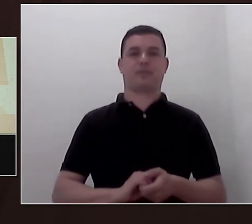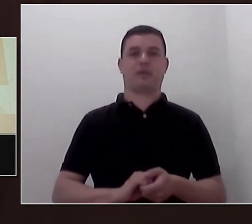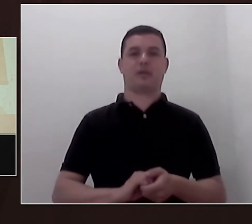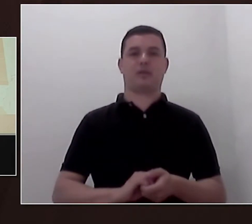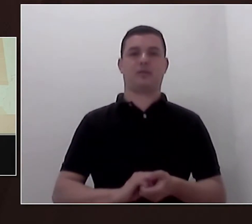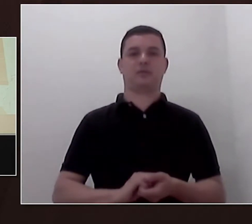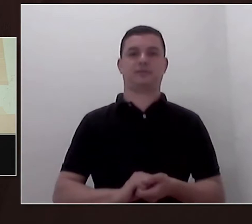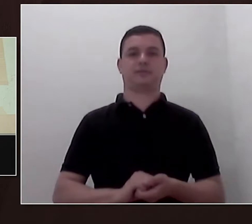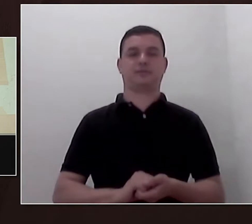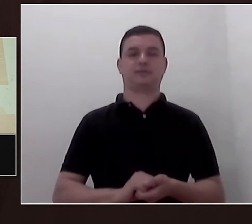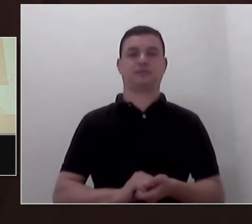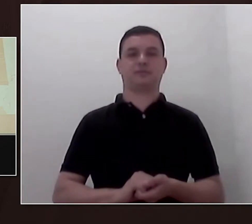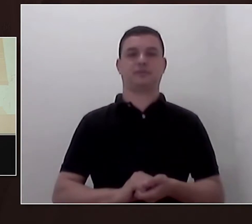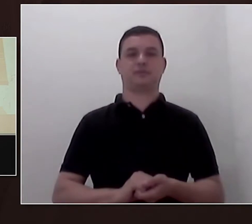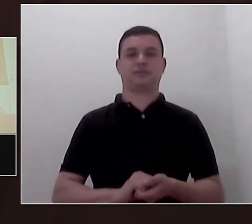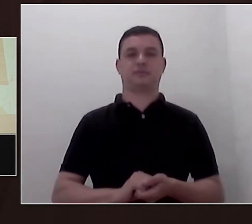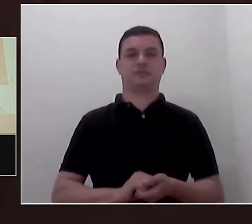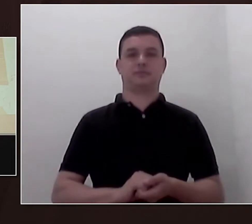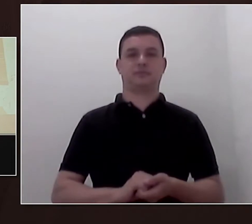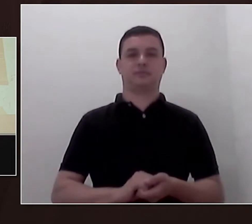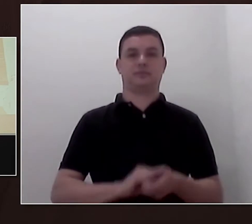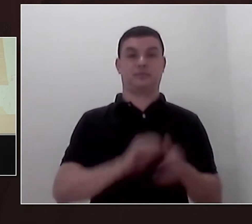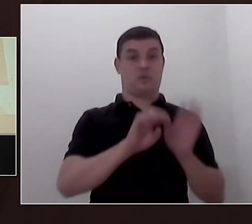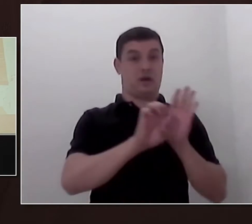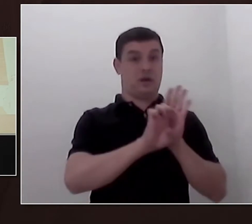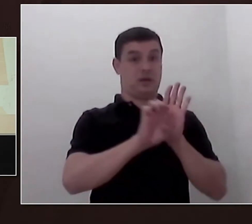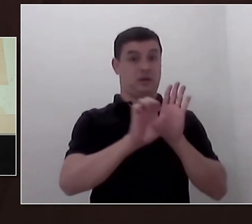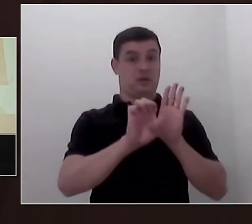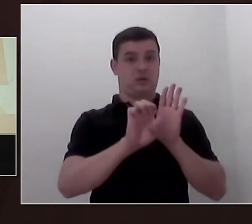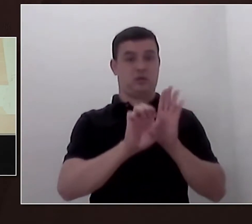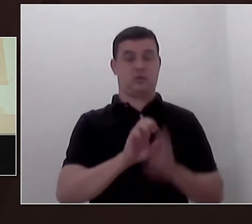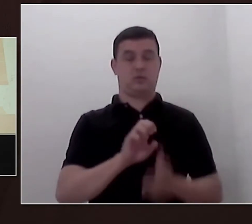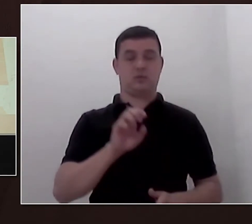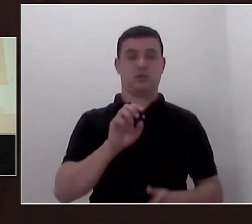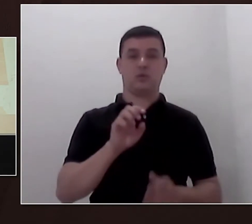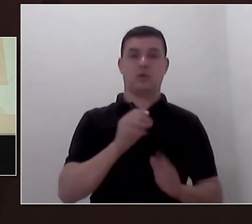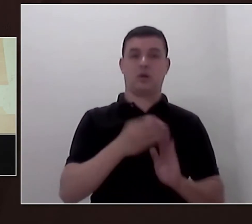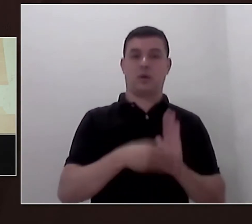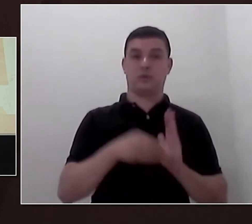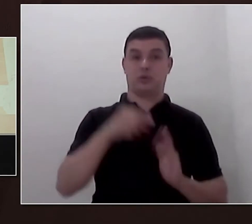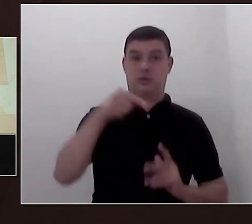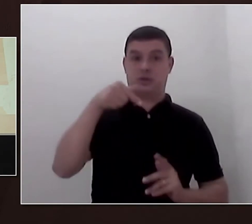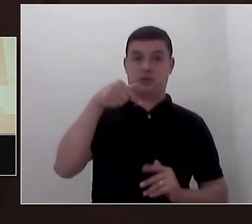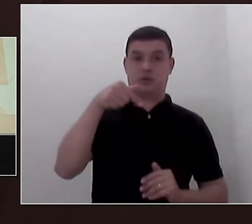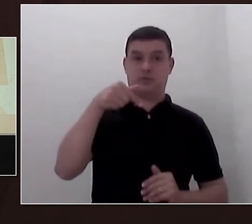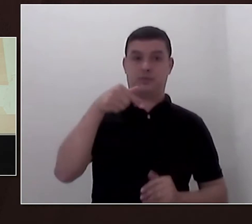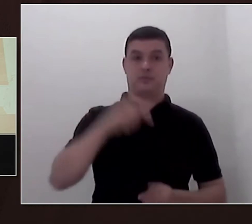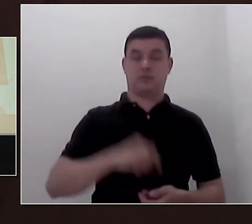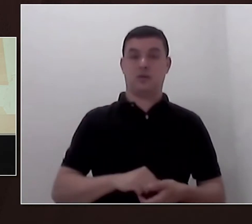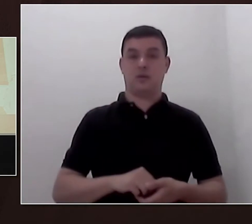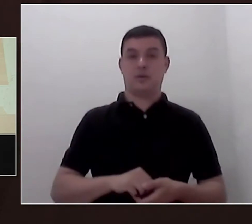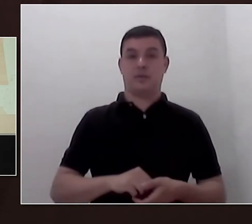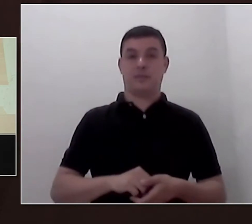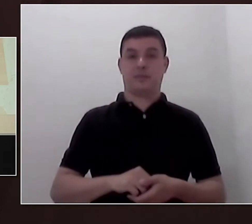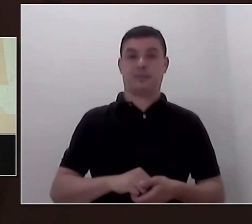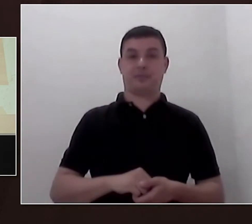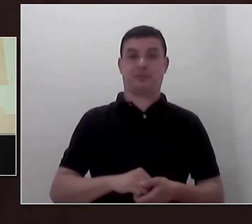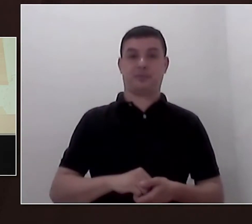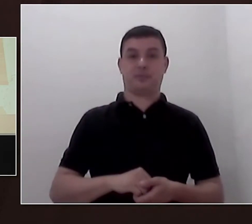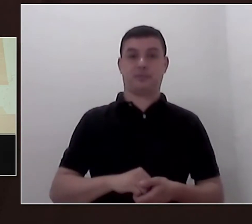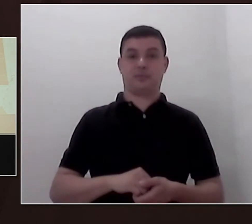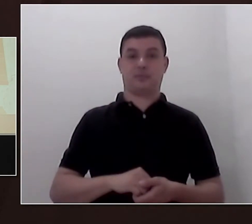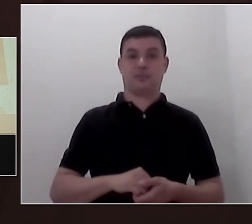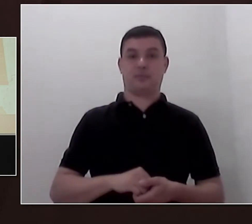Por exemplo, no capítulo 7 de Êxodo, só para vocês terem uma ideia, tá? Isso é filosofia oriental, tá? Isso